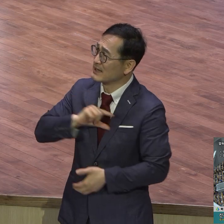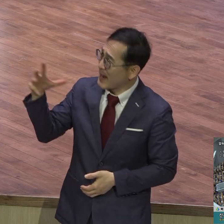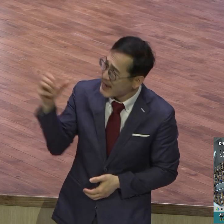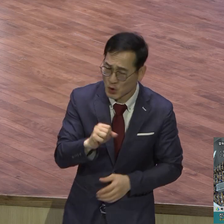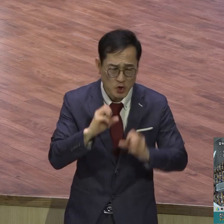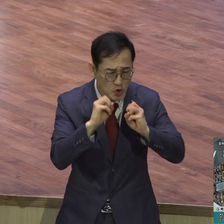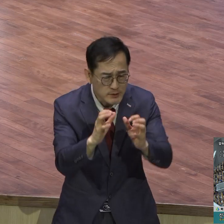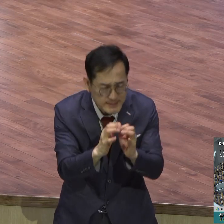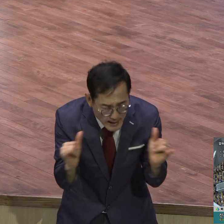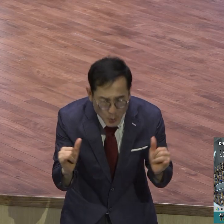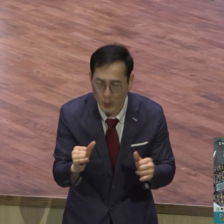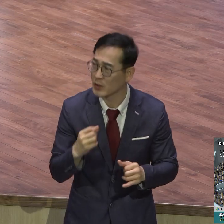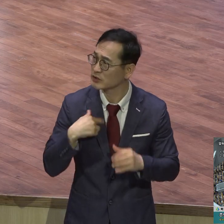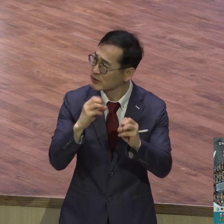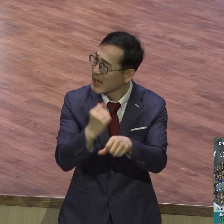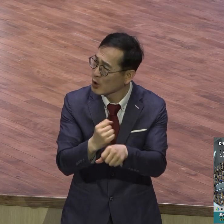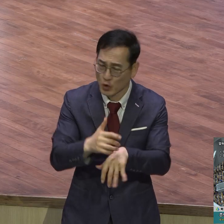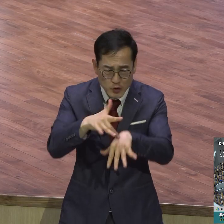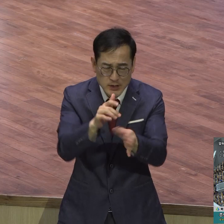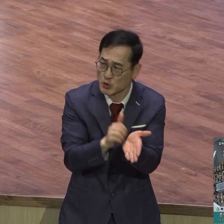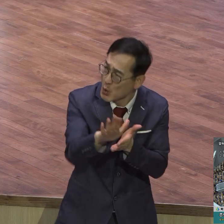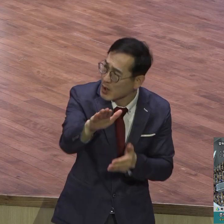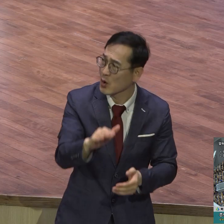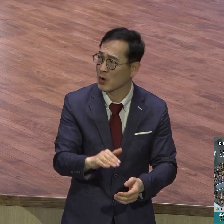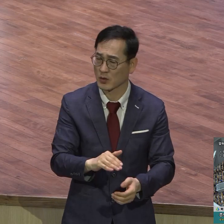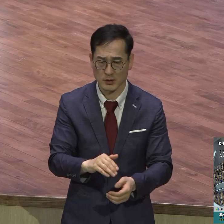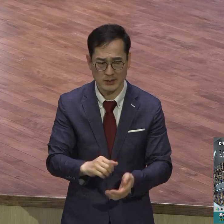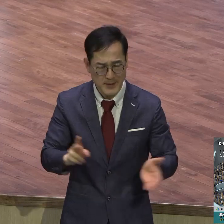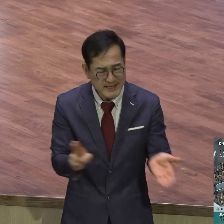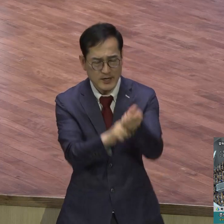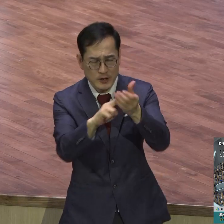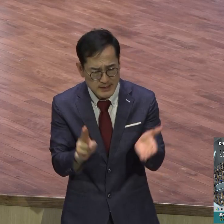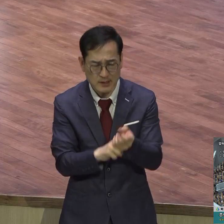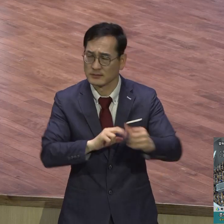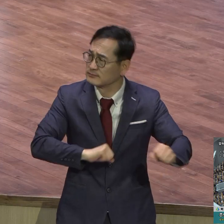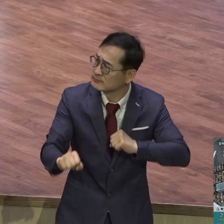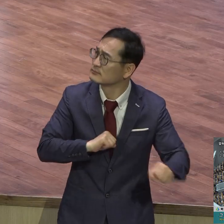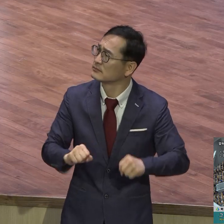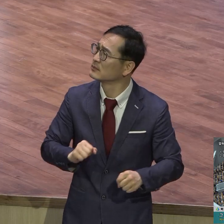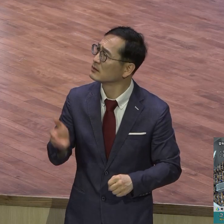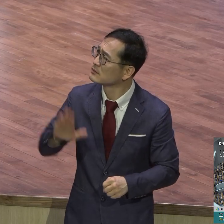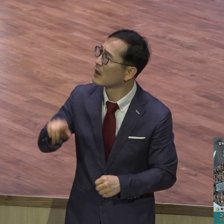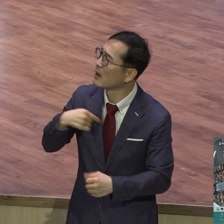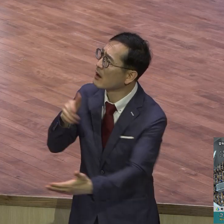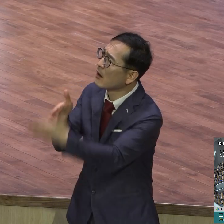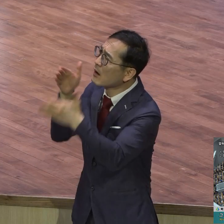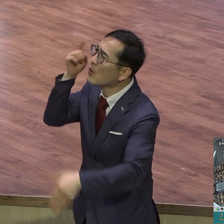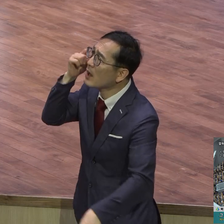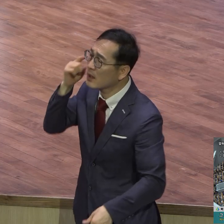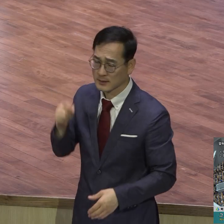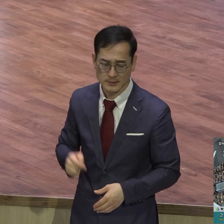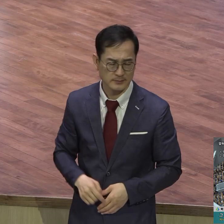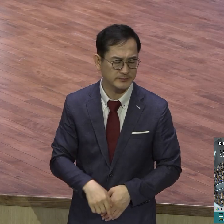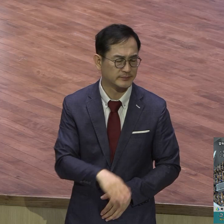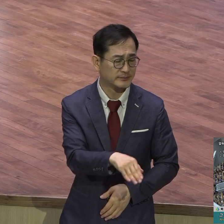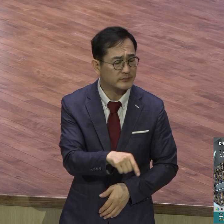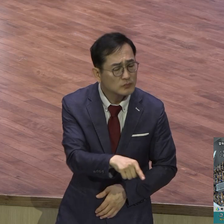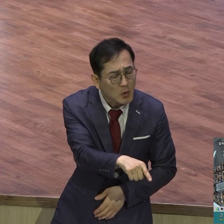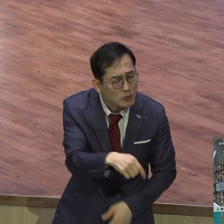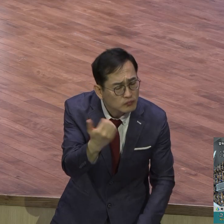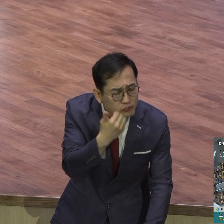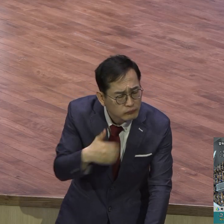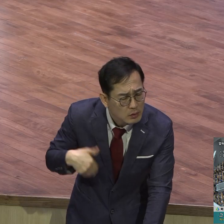주의 이름으로 귀신을 쫓아내며 주의 이름으로 많은 권능을 행치 아니하였나이까 하리니 그때 내가 그들에게 밝힌 말하되 내가